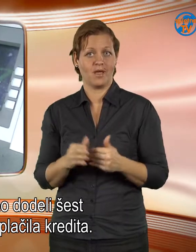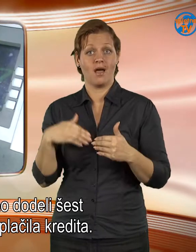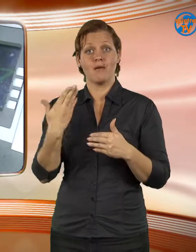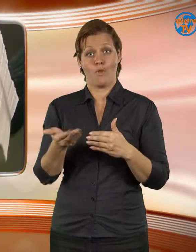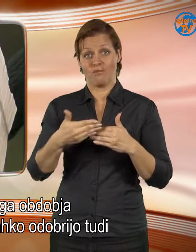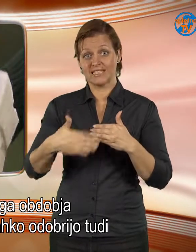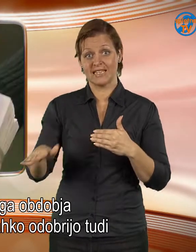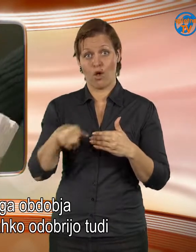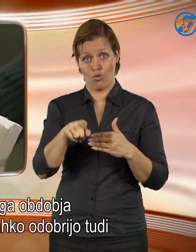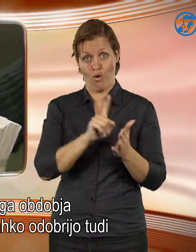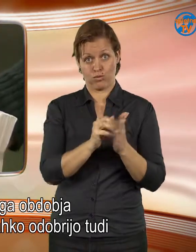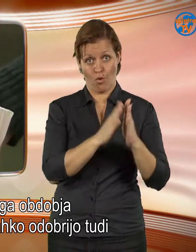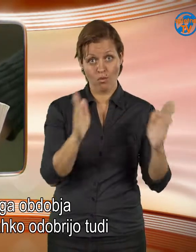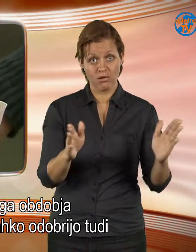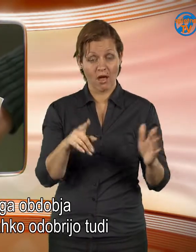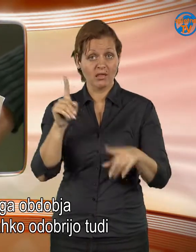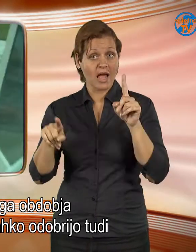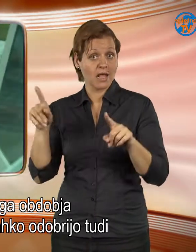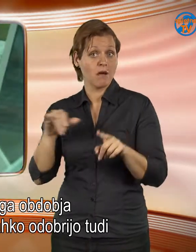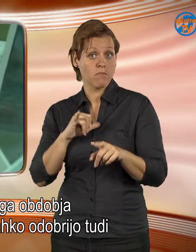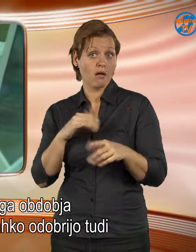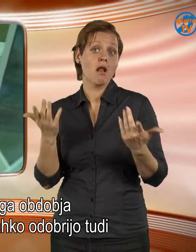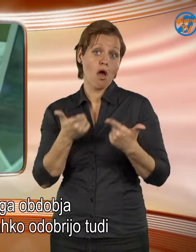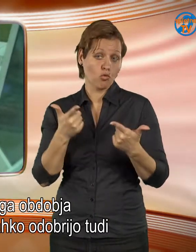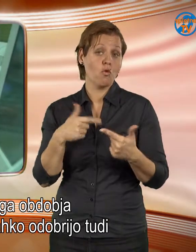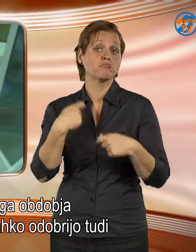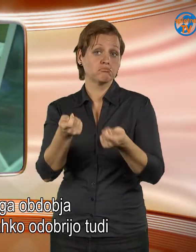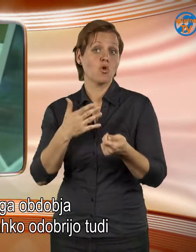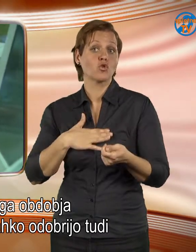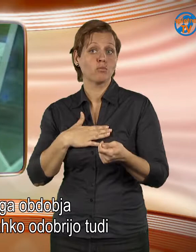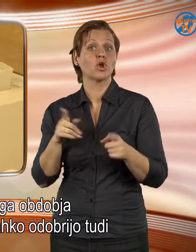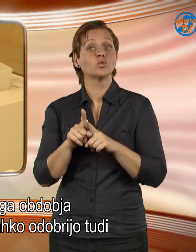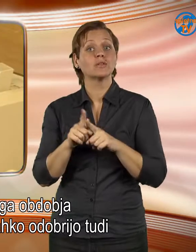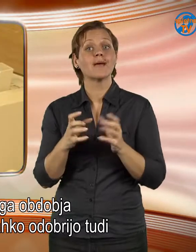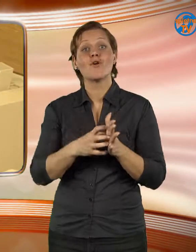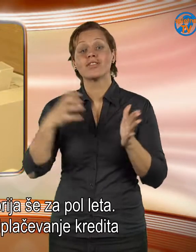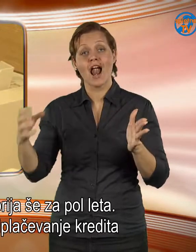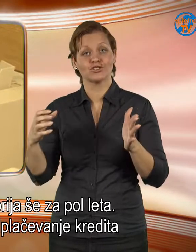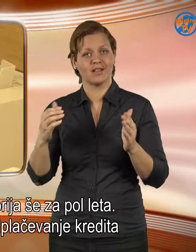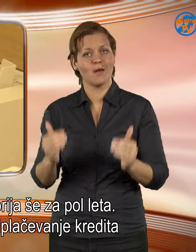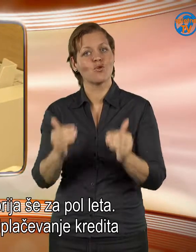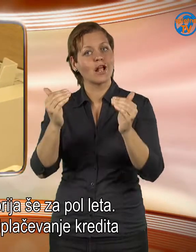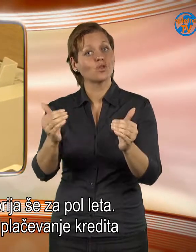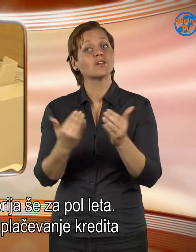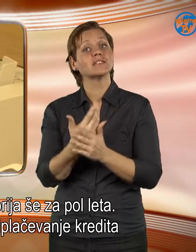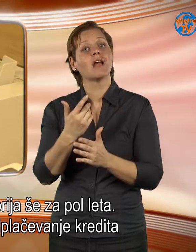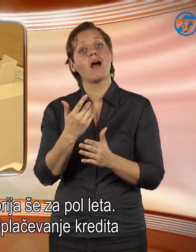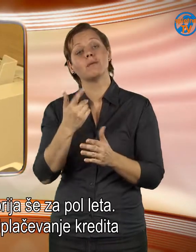Ob izteku tega obdobja nekatere banke lahko odobrijo tudi podaljšanje moratorija še za pol leta.